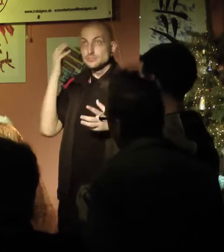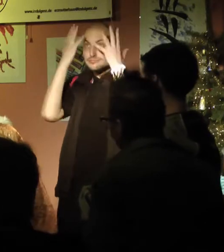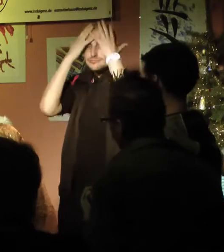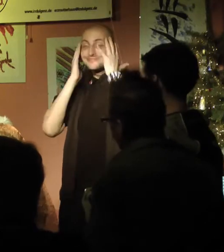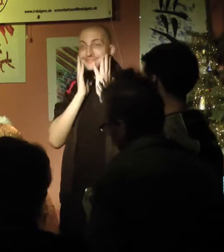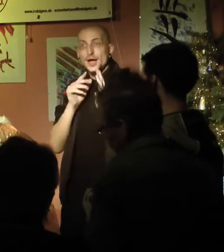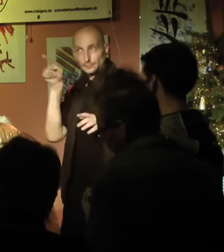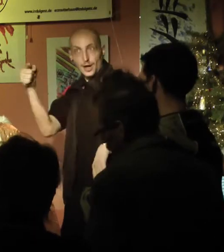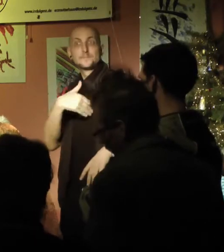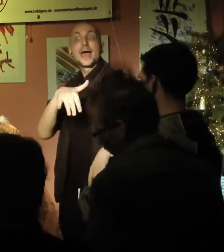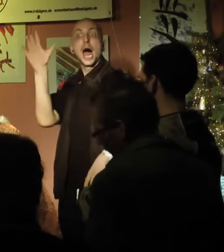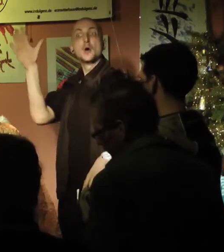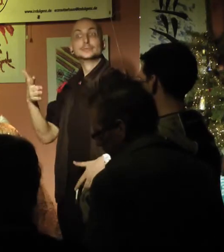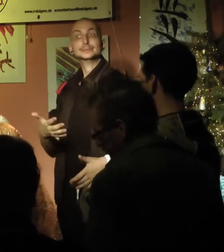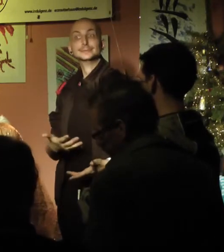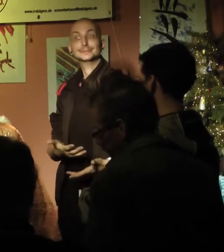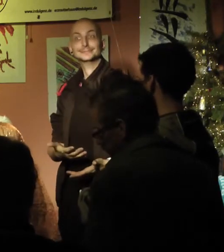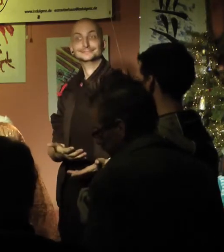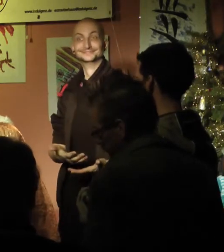Ja, Luftschlangen.